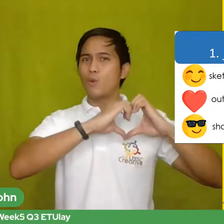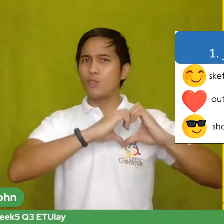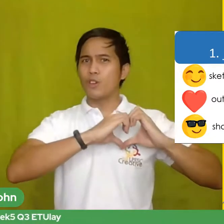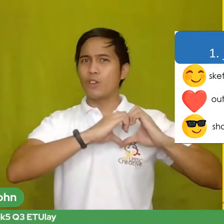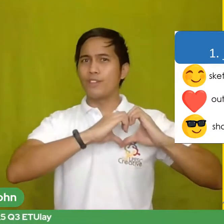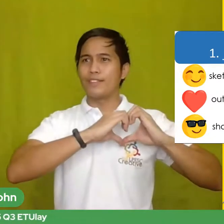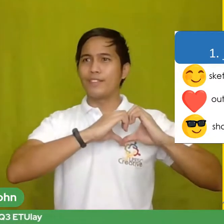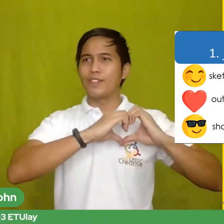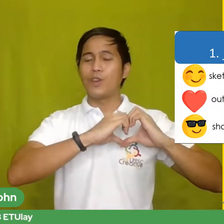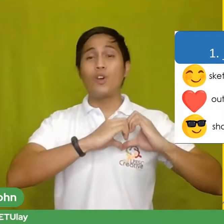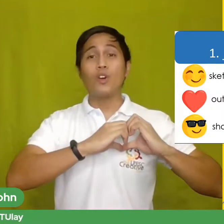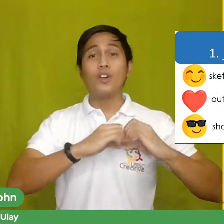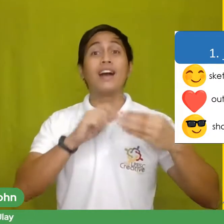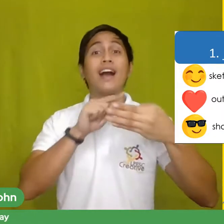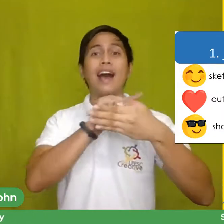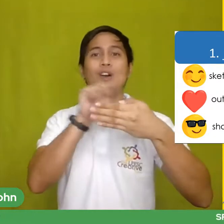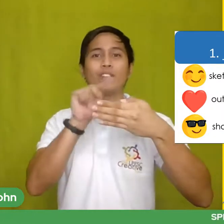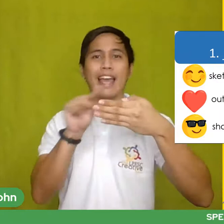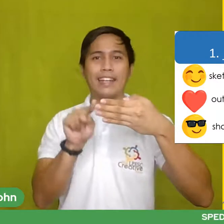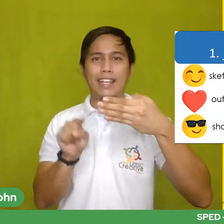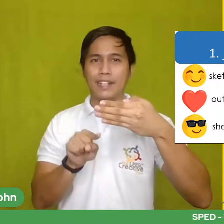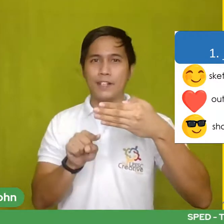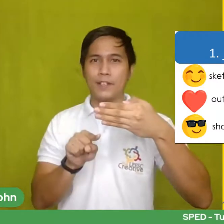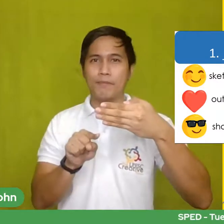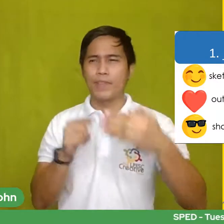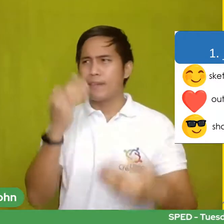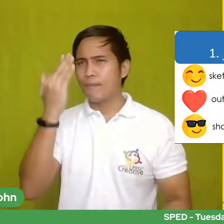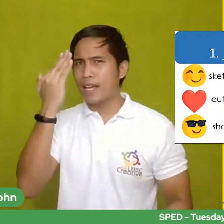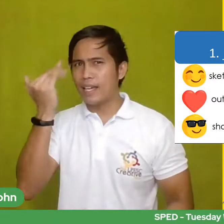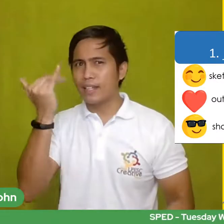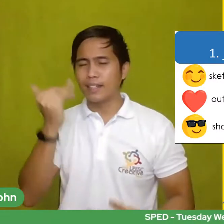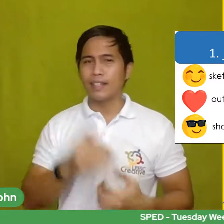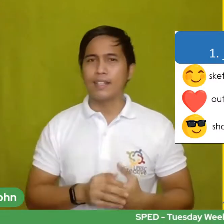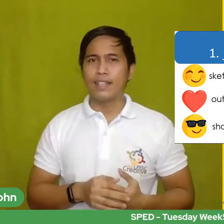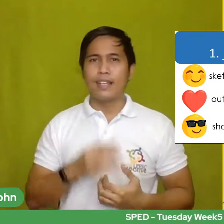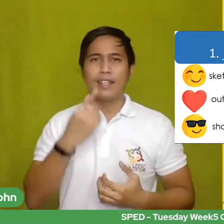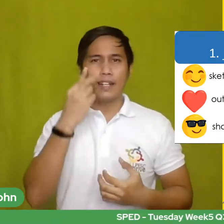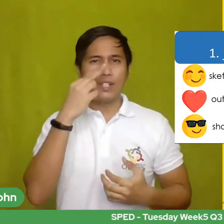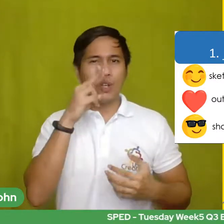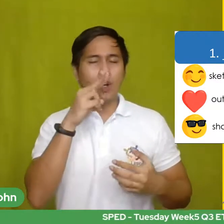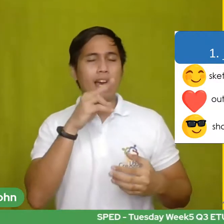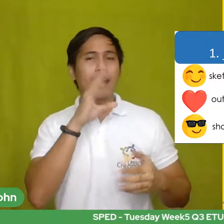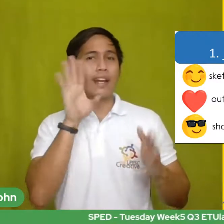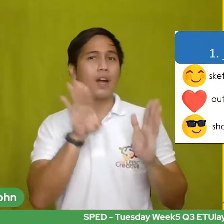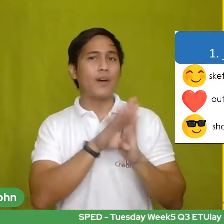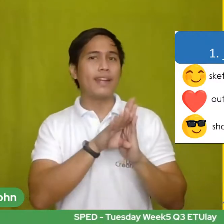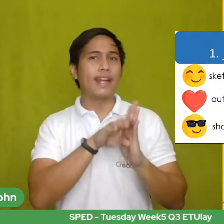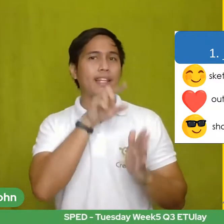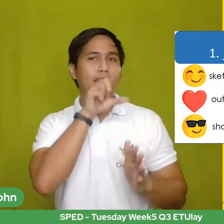puso o outlining. Bakit? Tingnan nyo ang larawan ng